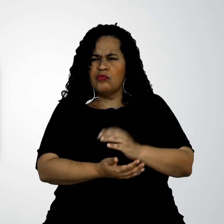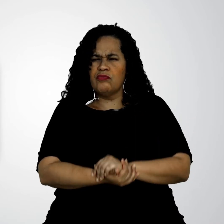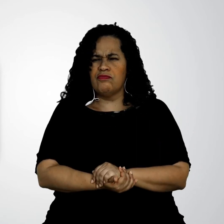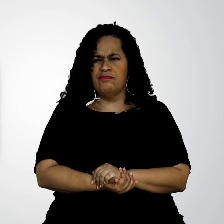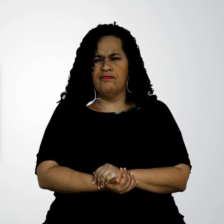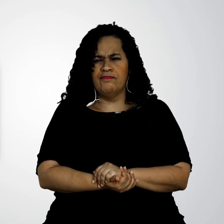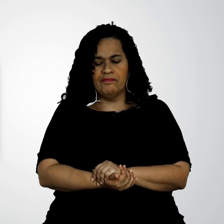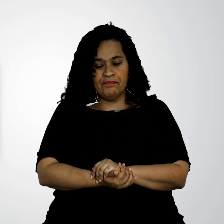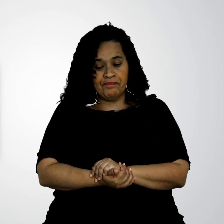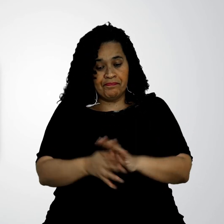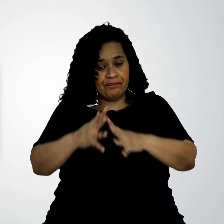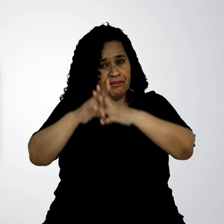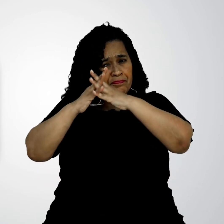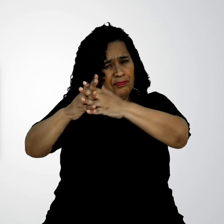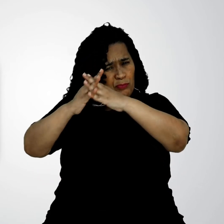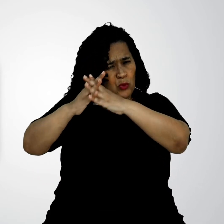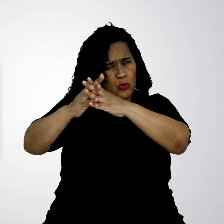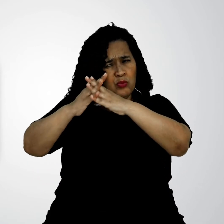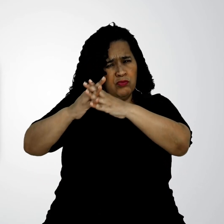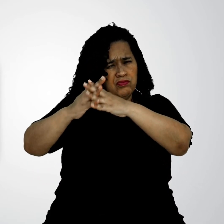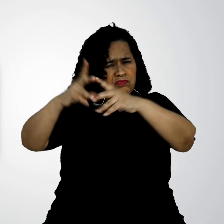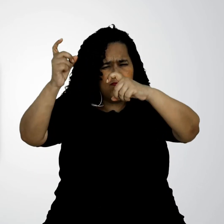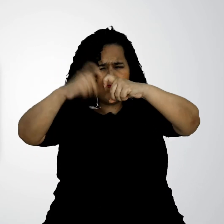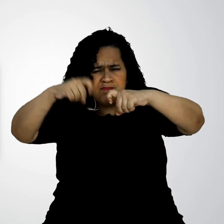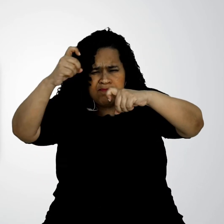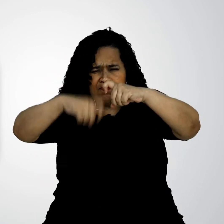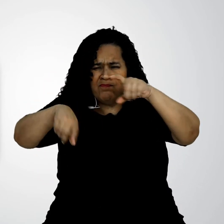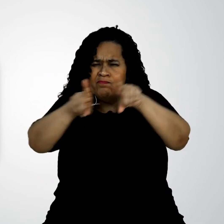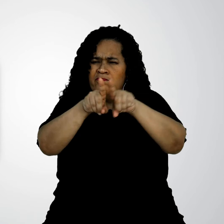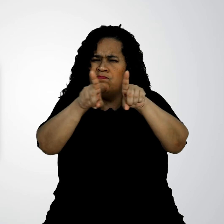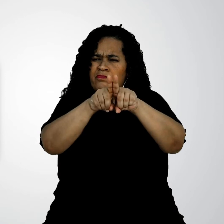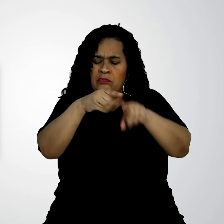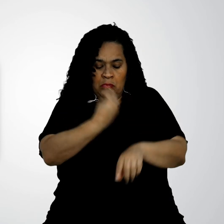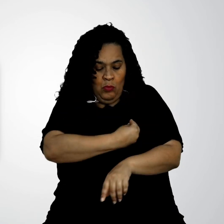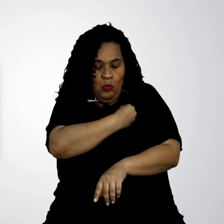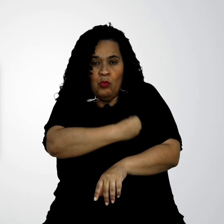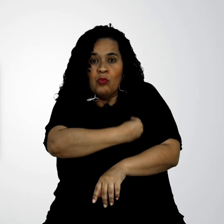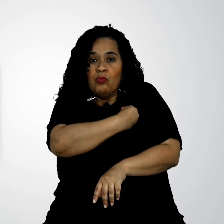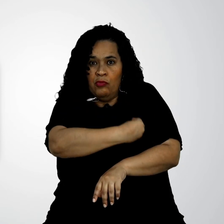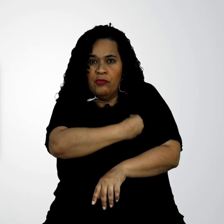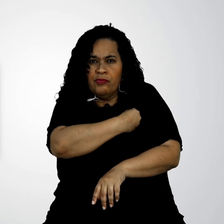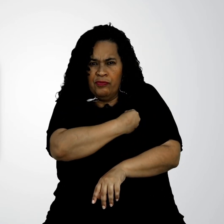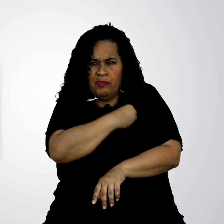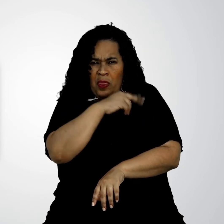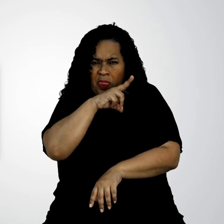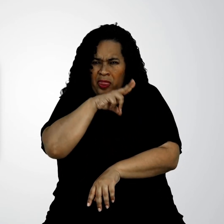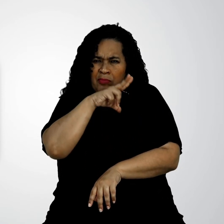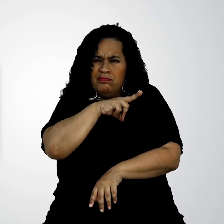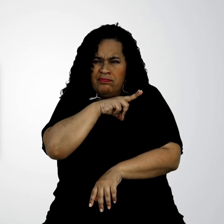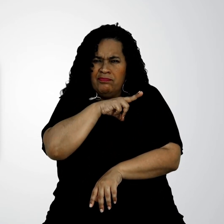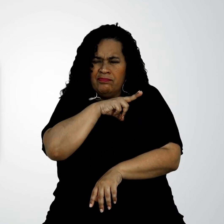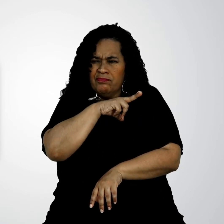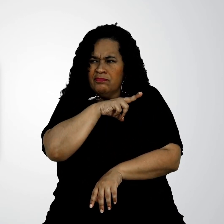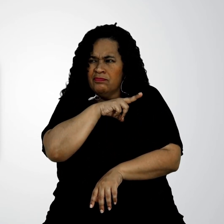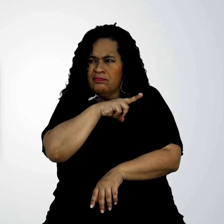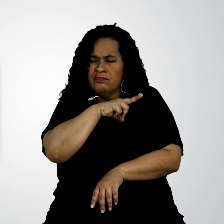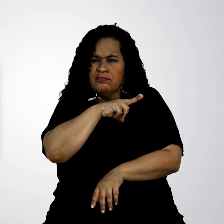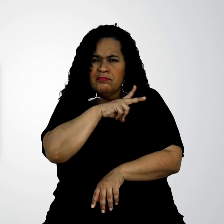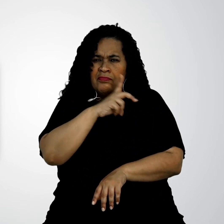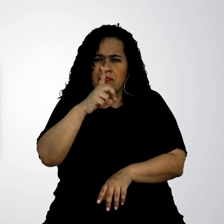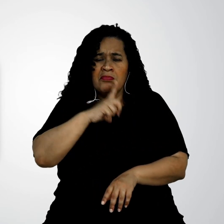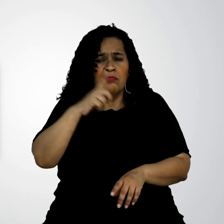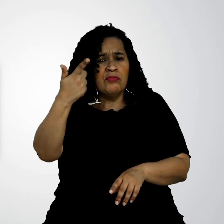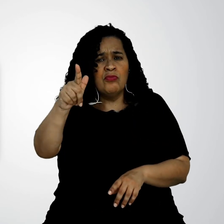nessa questão, elas estão vivendo em segredo, mas também estão pecando. A gente está com foco na homossexualidade, mas existem